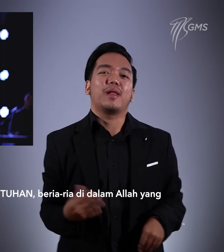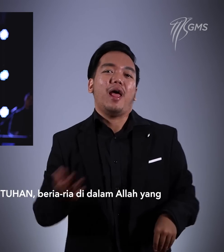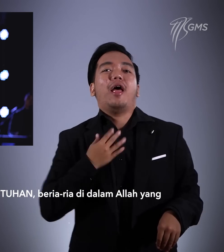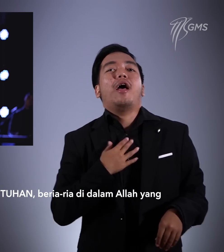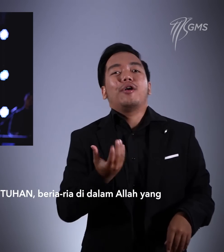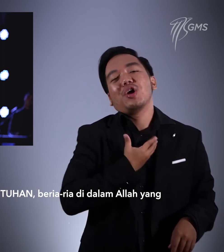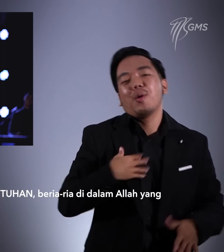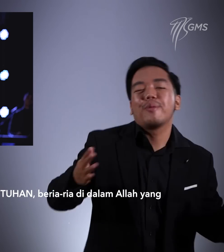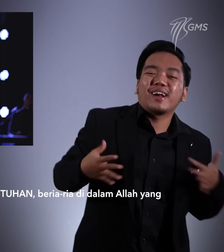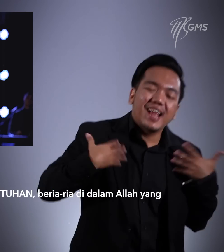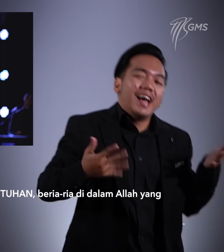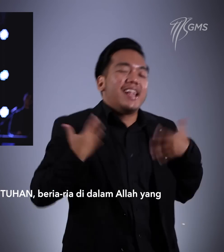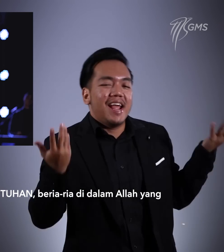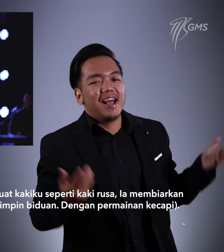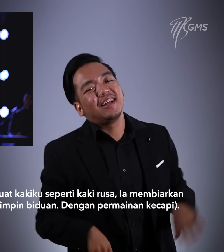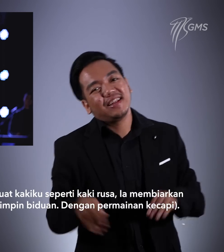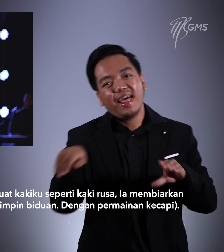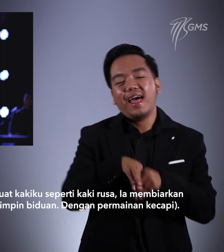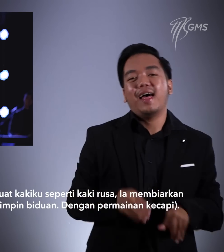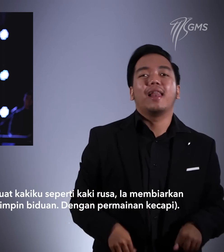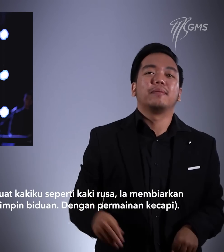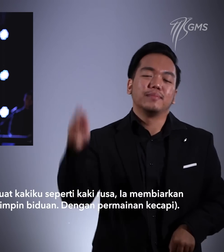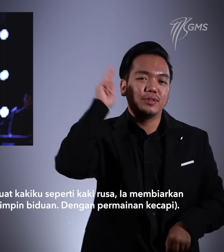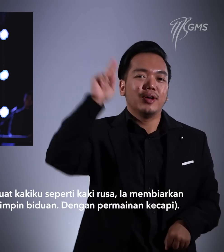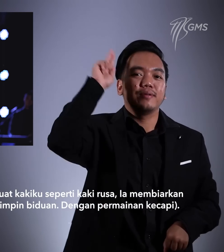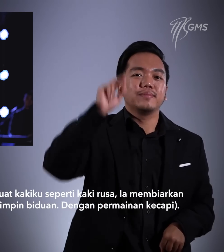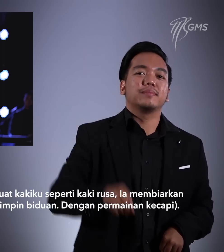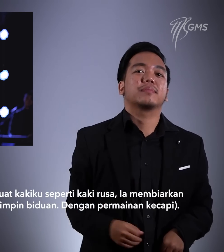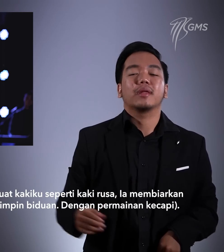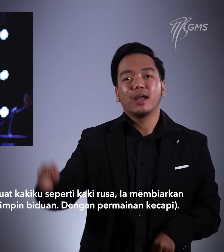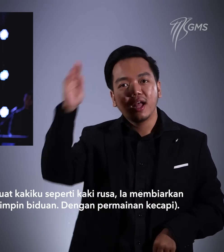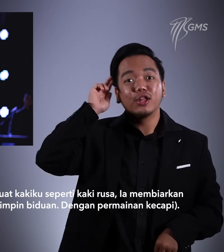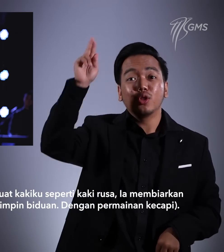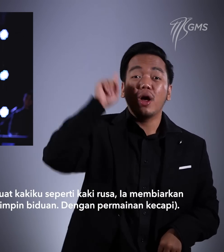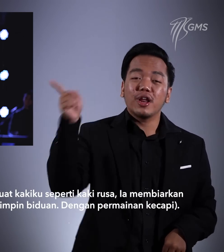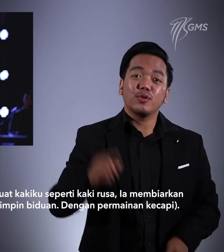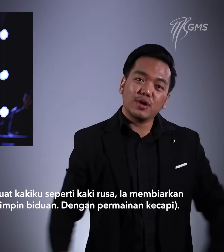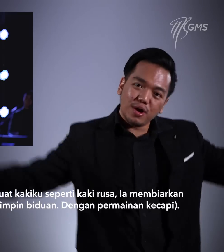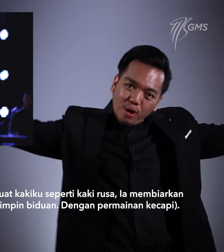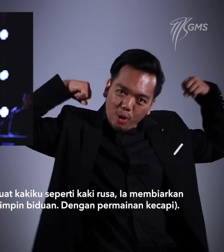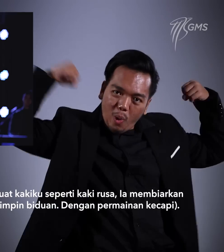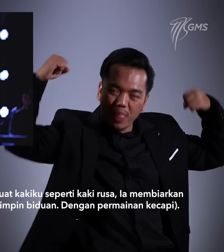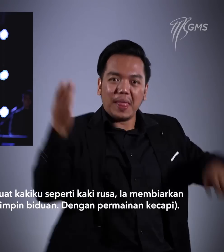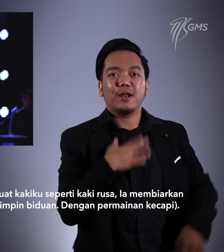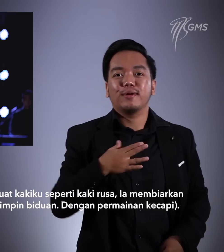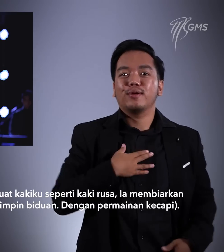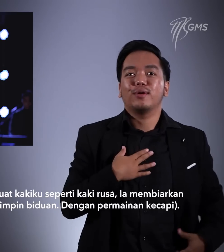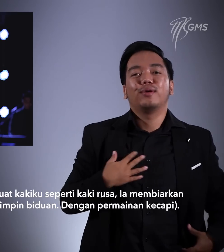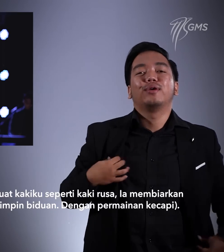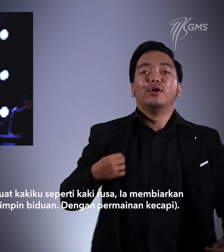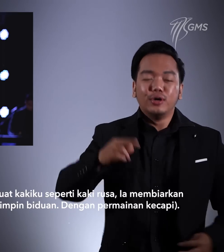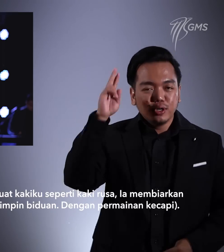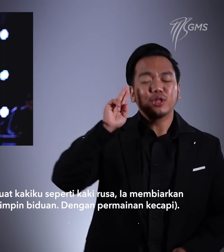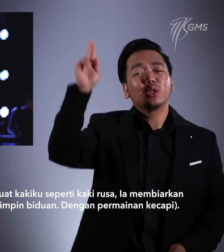Beria-ria di dalam Allah yang menyelamatkan aku. Allah, Tuhanku itu kekuatanku. Ia membuat kakiku seperti kaki